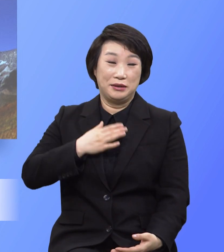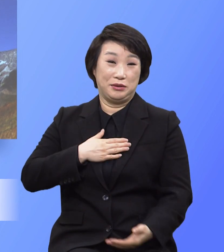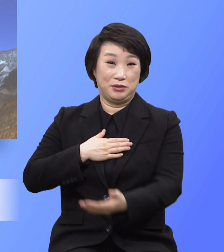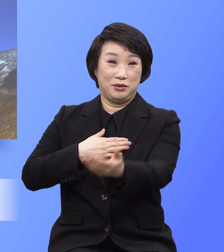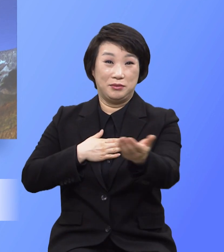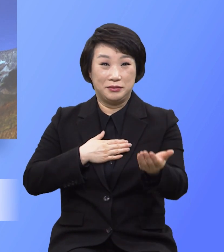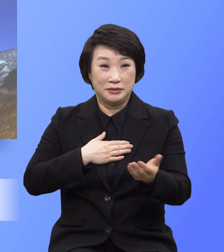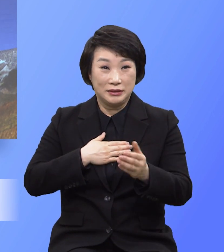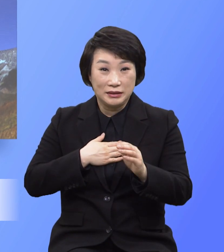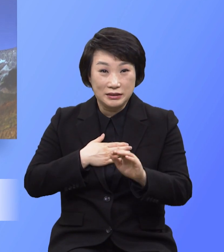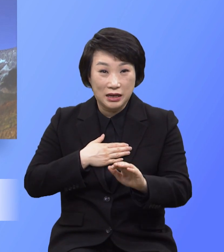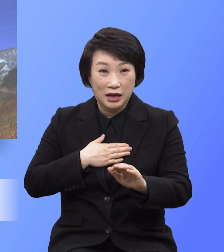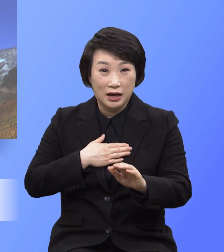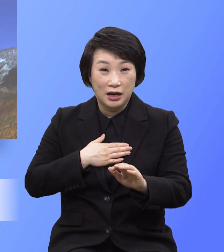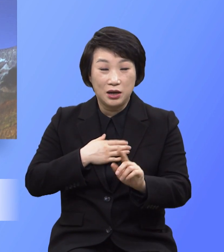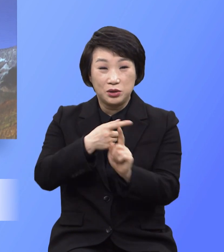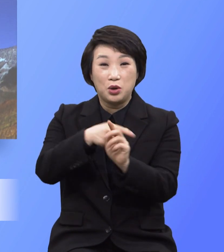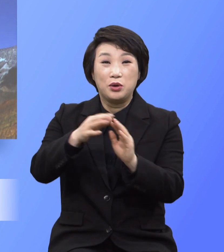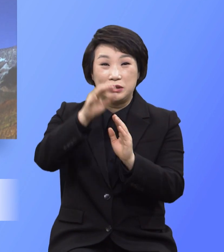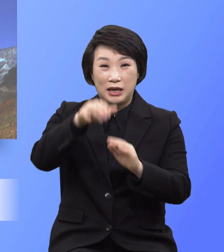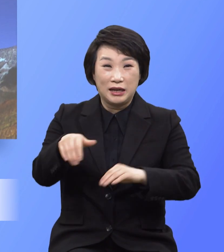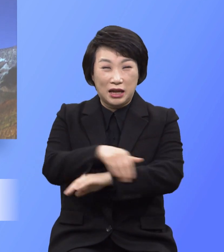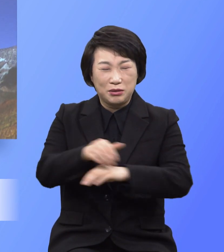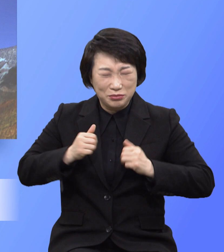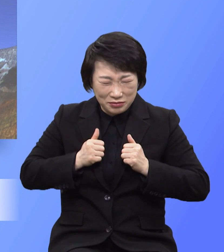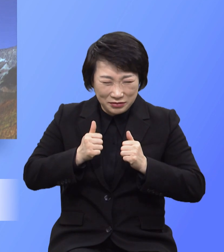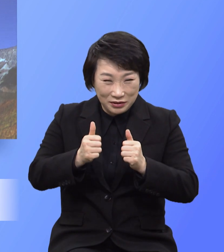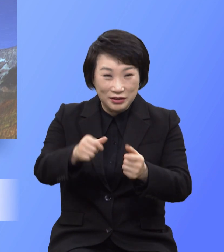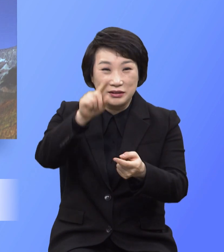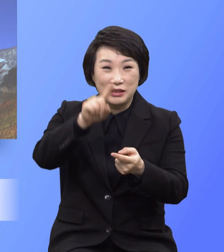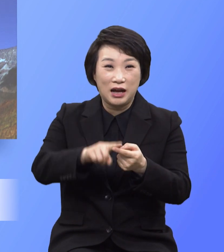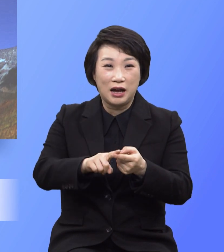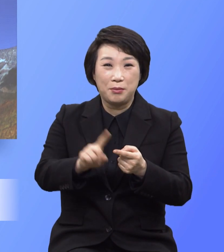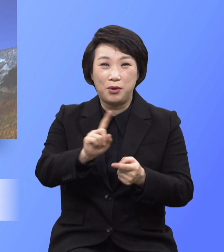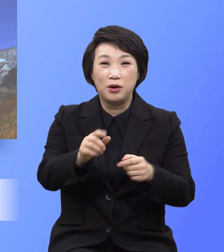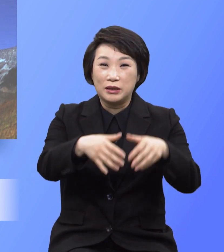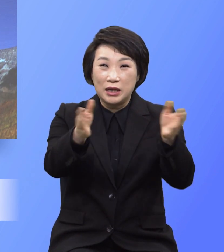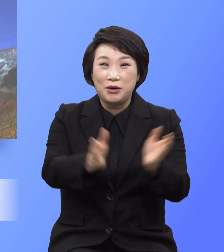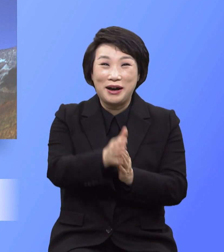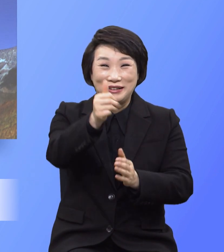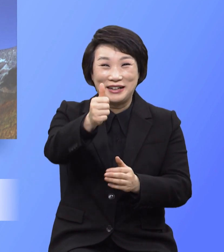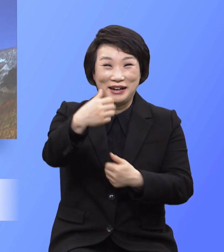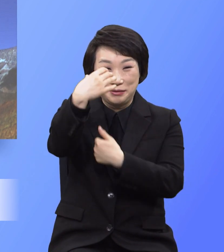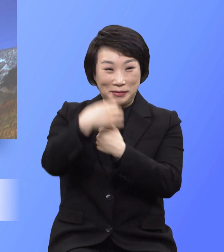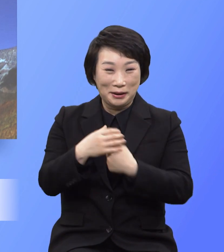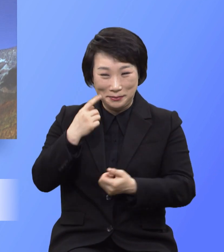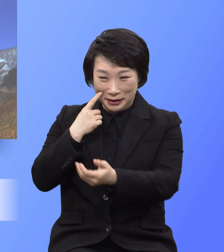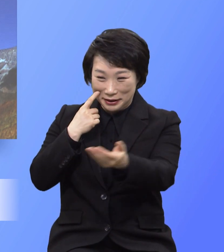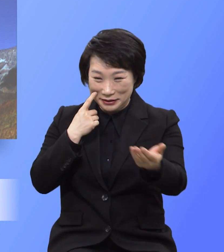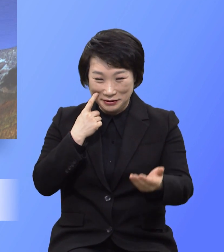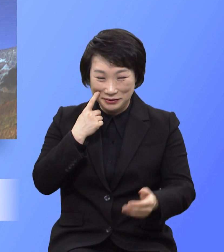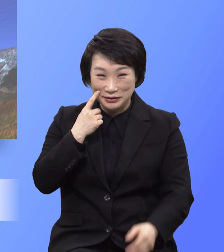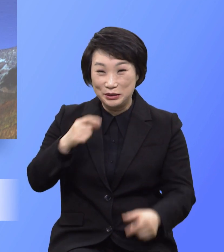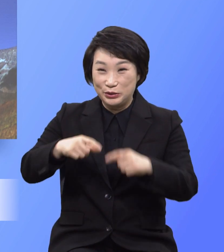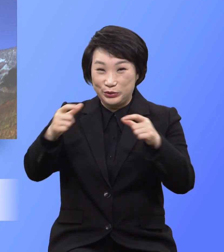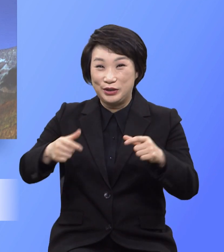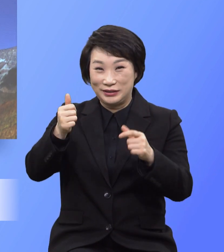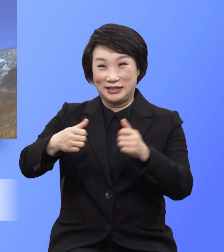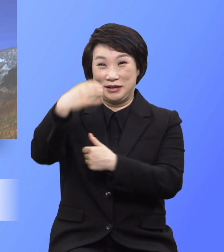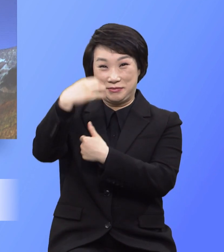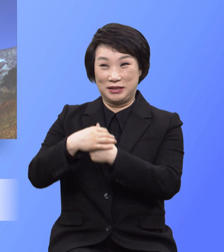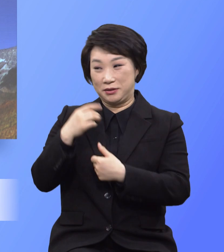여러분들이 그냥 교회 열심히 다닌다고 어쩌다가 기관장이 한번 되고